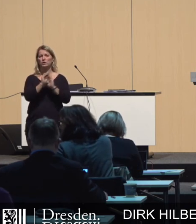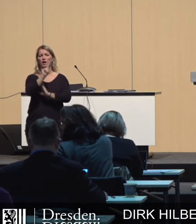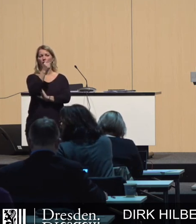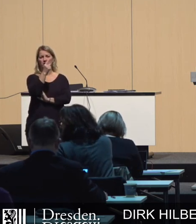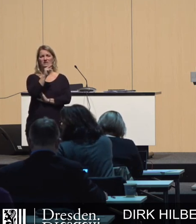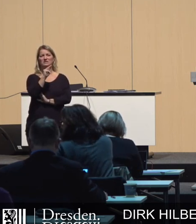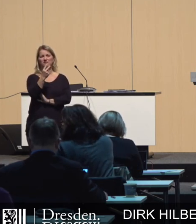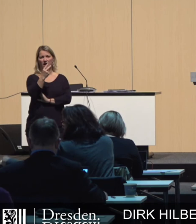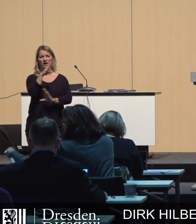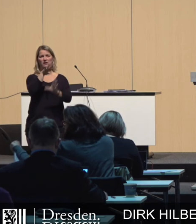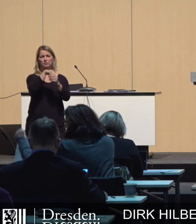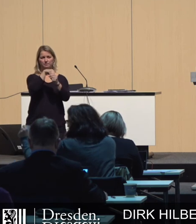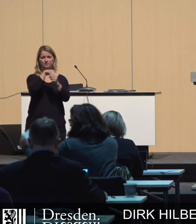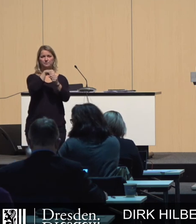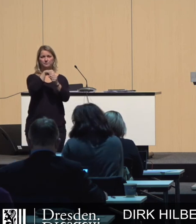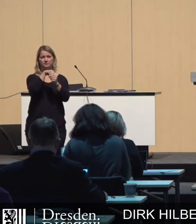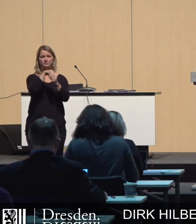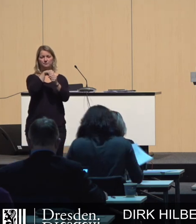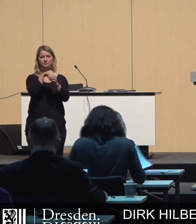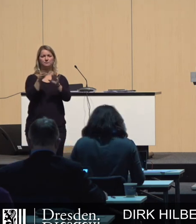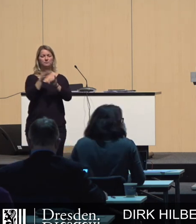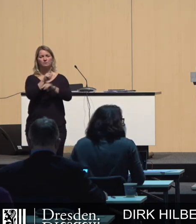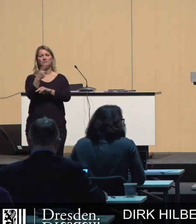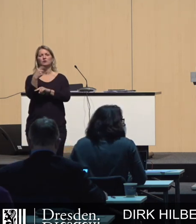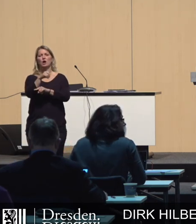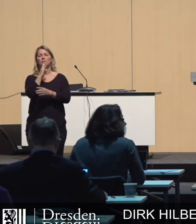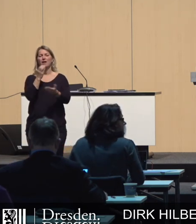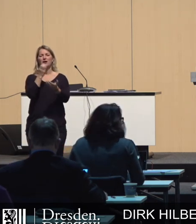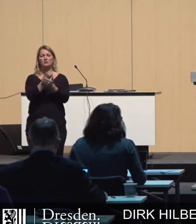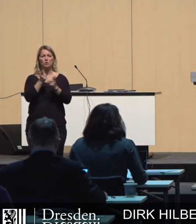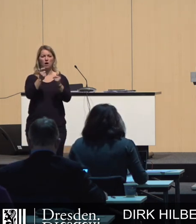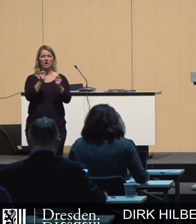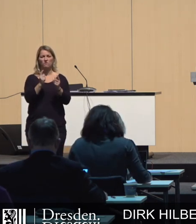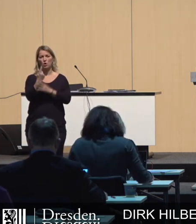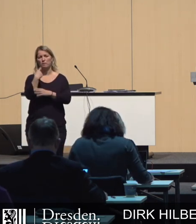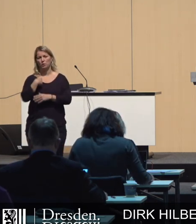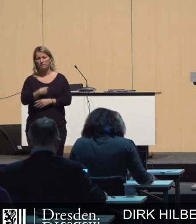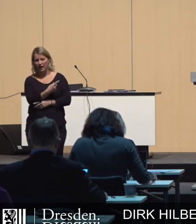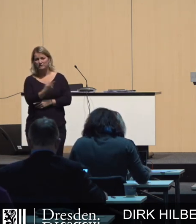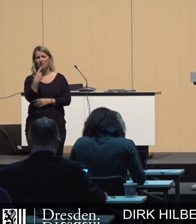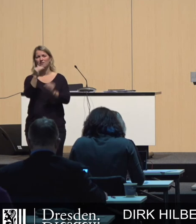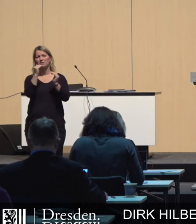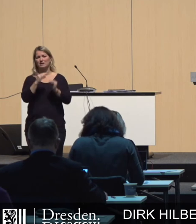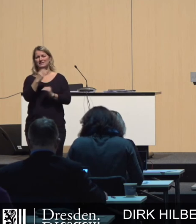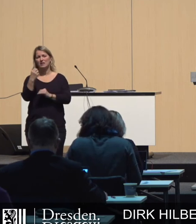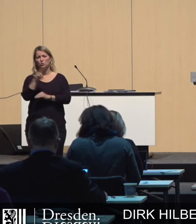beinhaltend. Dann wäre der Ergänzungsantrag Oberbürgermeister dran, dann CDU, dann Herr